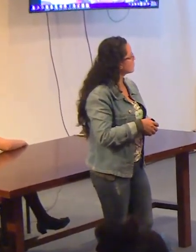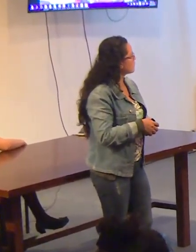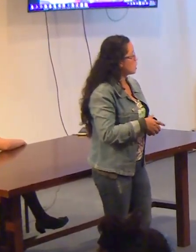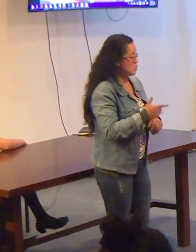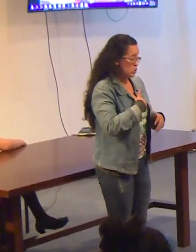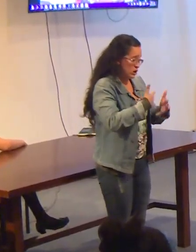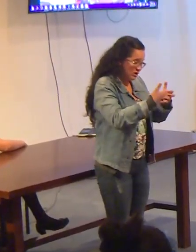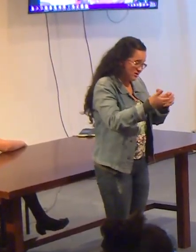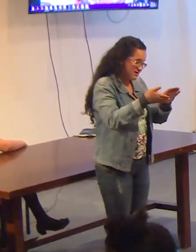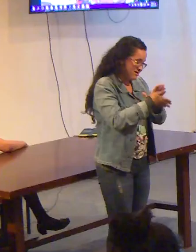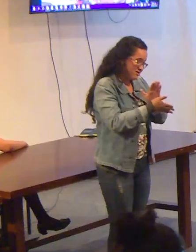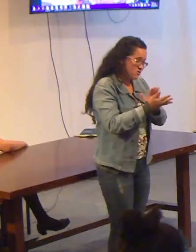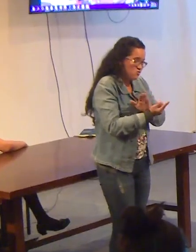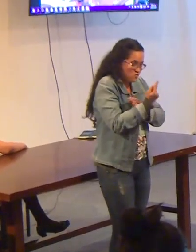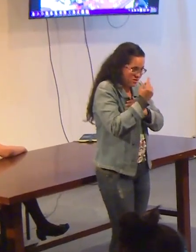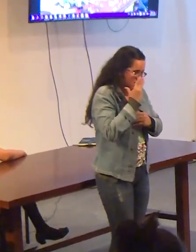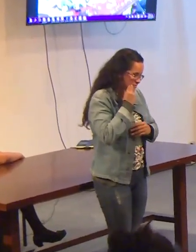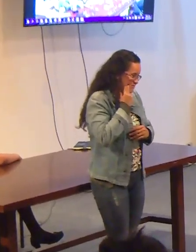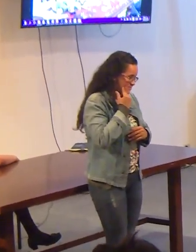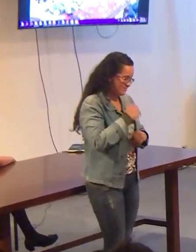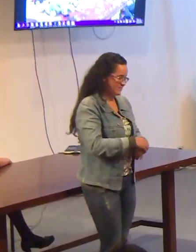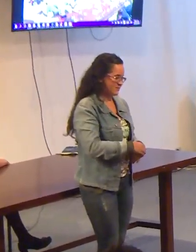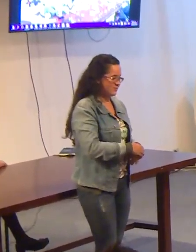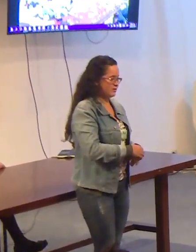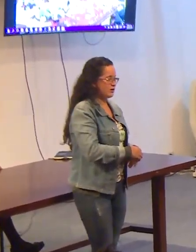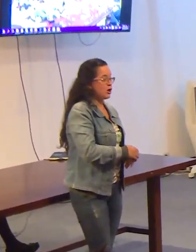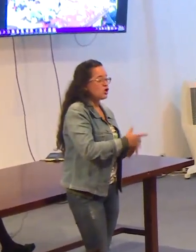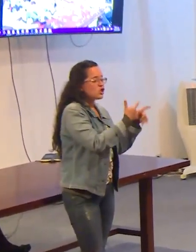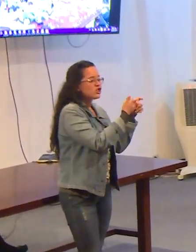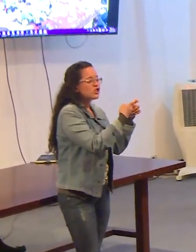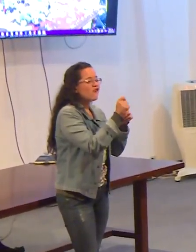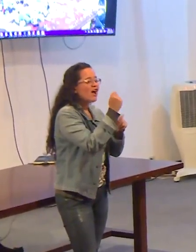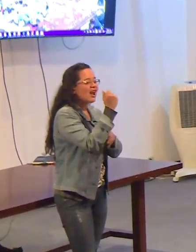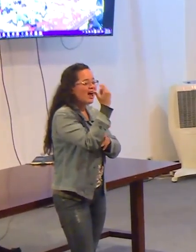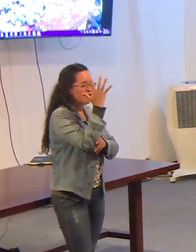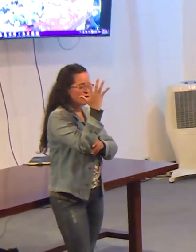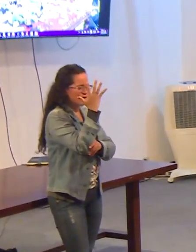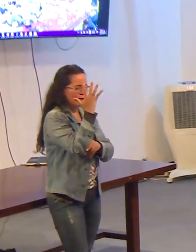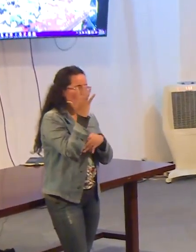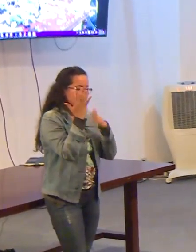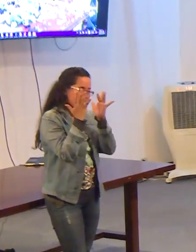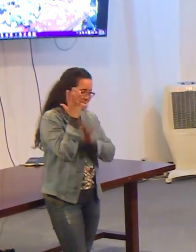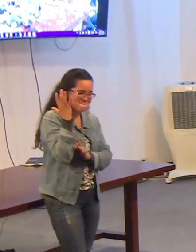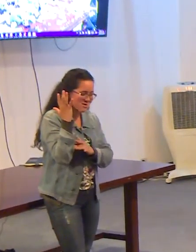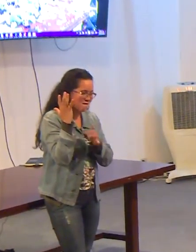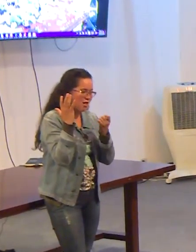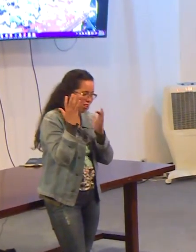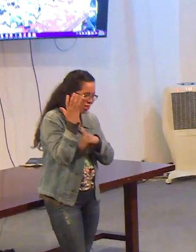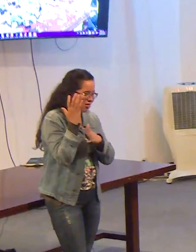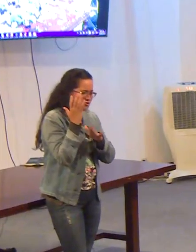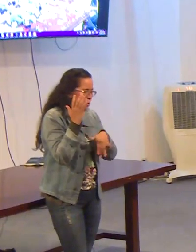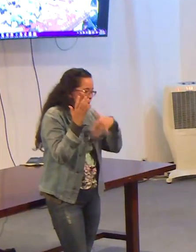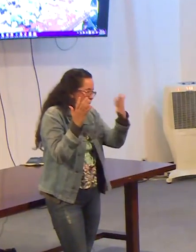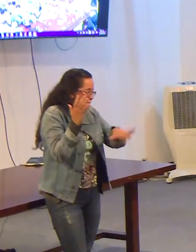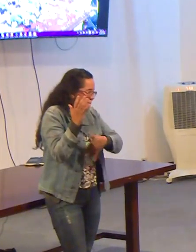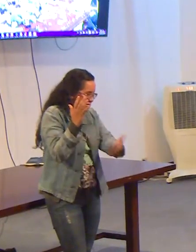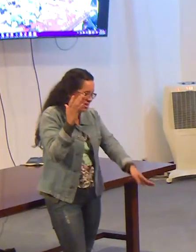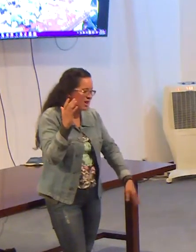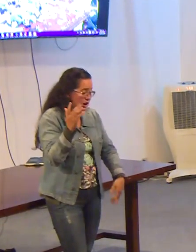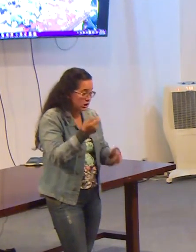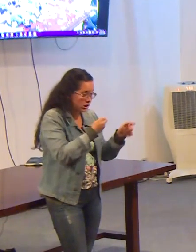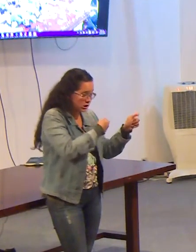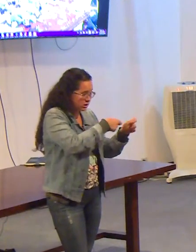quiero contarles una experiencia que pasó cuando llevamos el árbol, cuando no estaba decorado, cuando estaba pues solo sus siluetas vacías, y es que